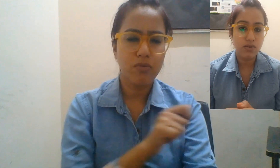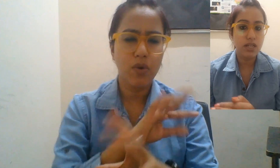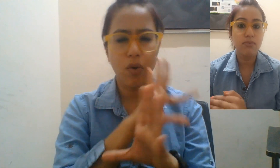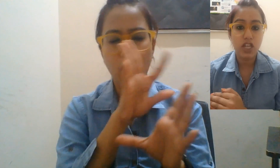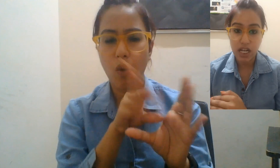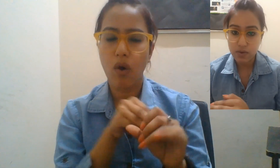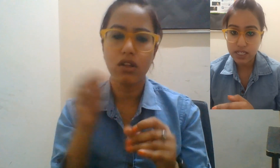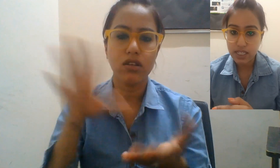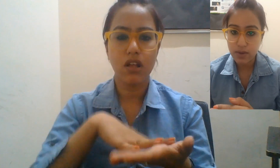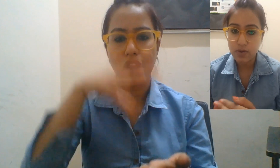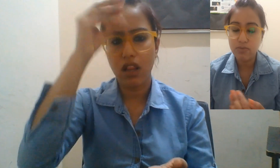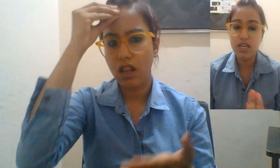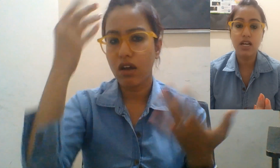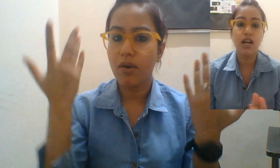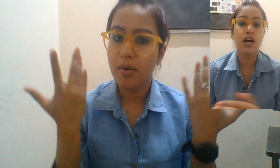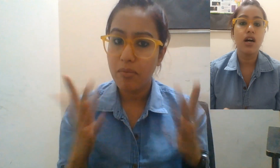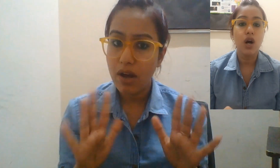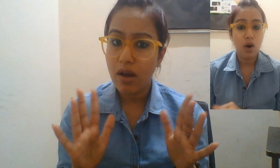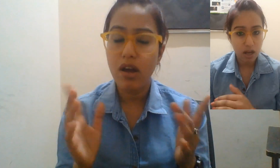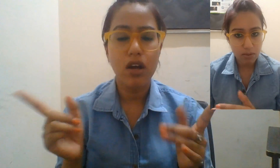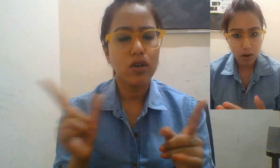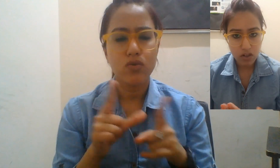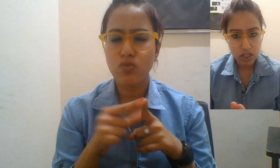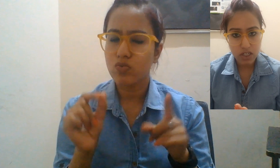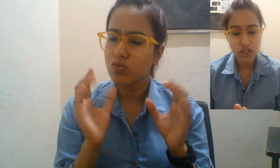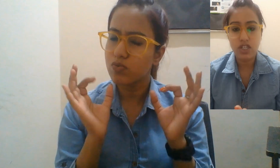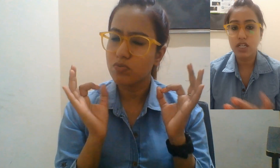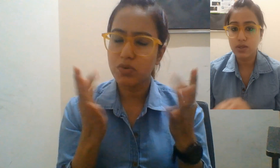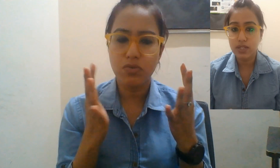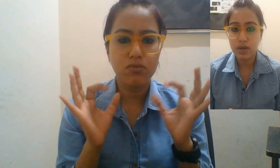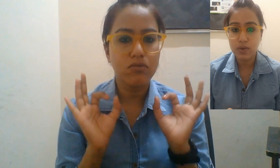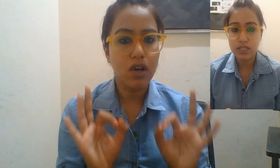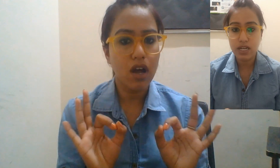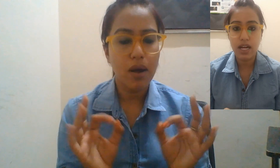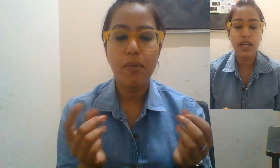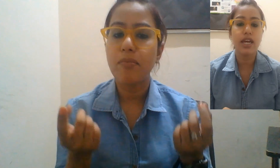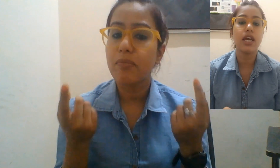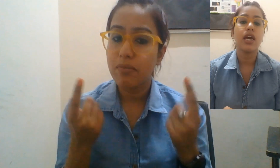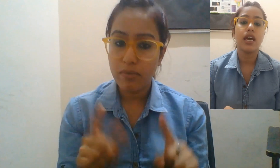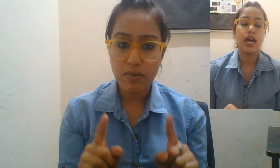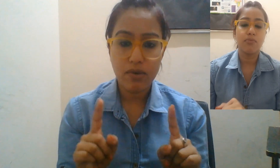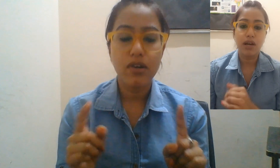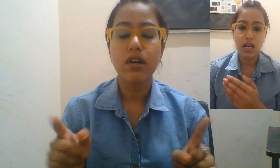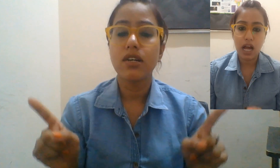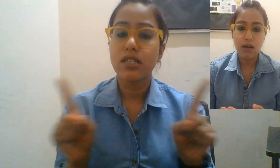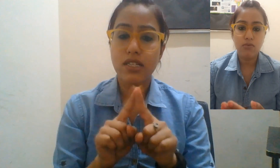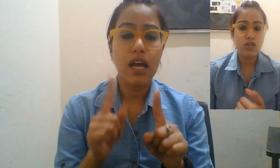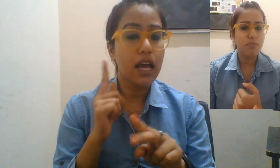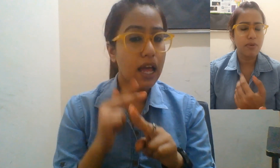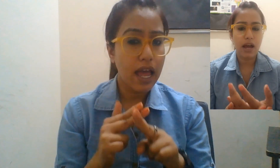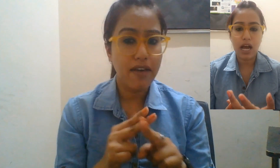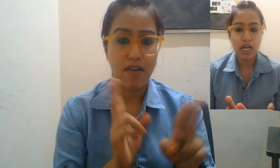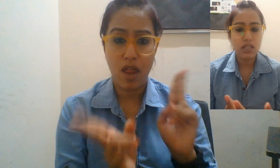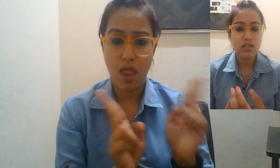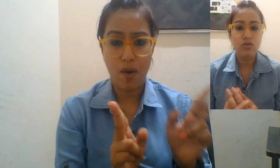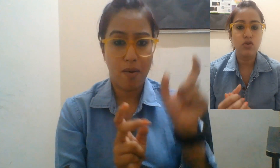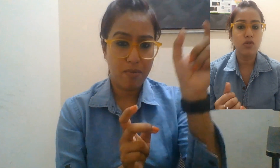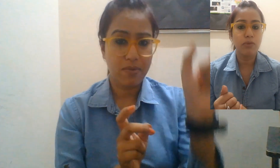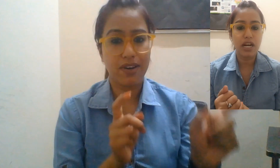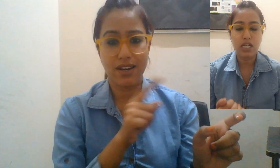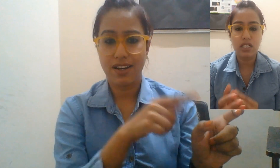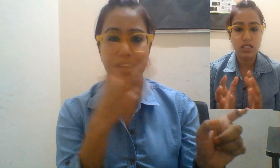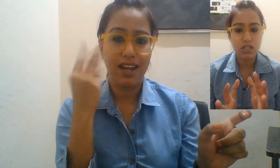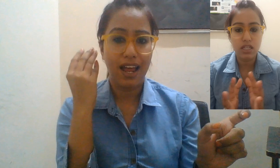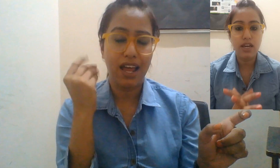मतलब उसने शराब से इनसे कोर्स भी करा और भी बहुत अच्छी अच्छी जगह से उसने कोर्स करा है। एंड अपना काम, उसका हाथ